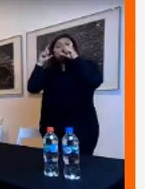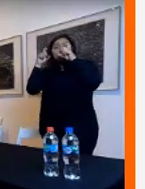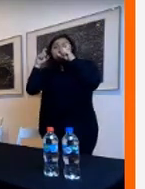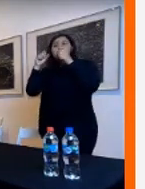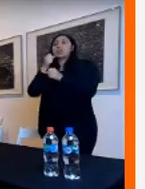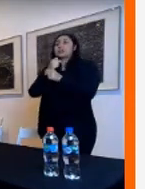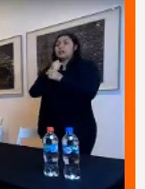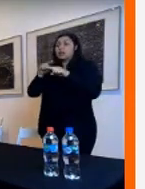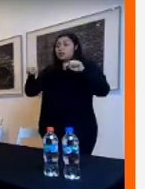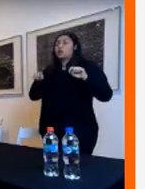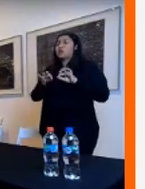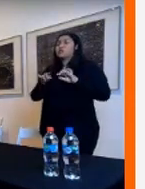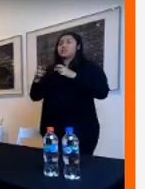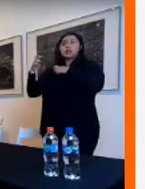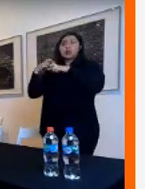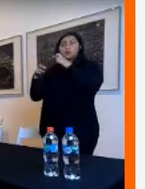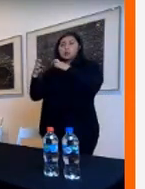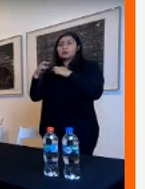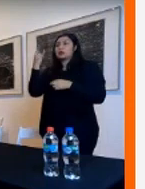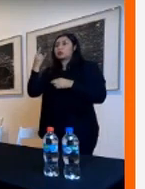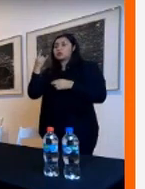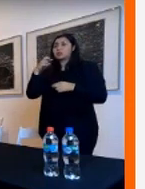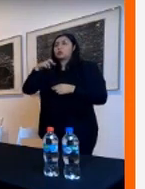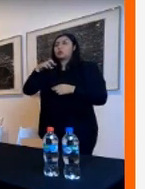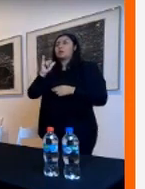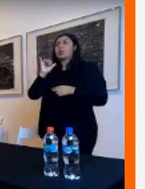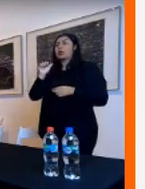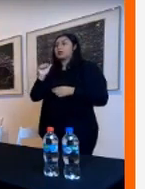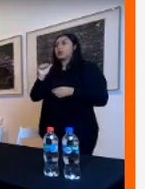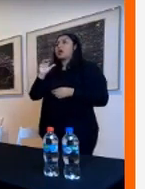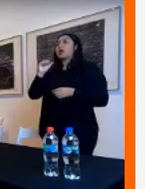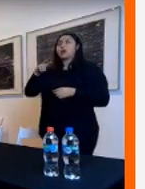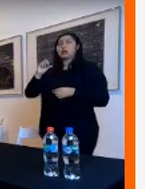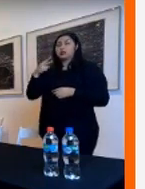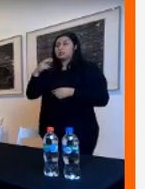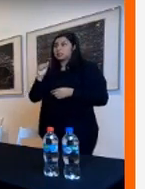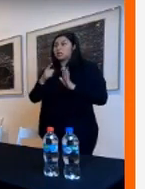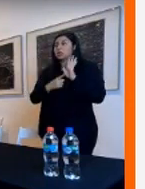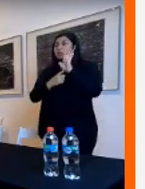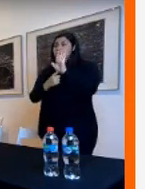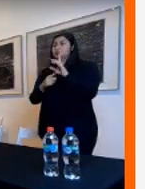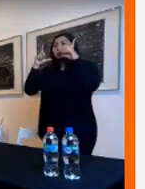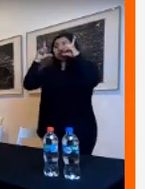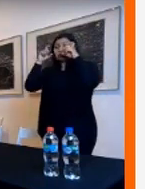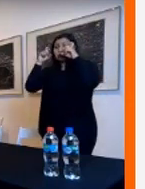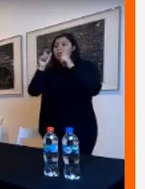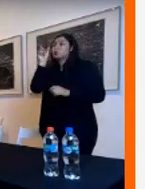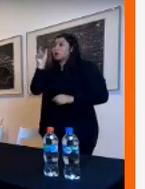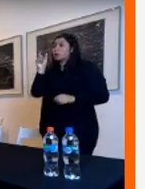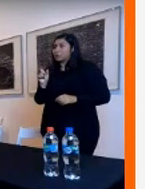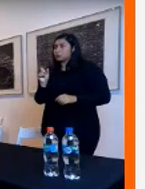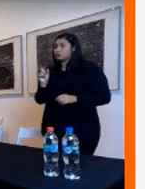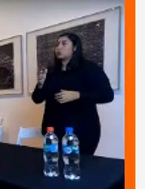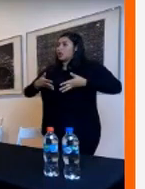de patrimonio, con la Universidad de Tallancha y así. De hecho, expuso su fotografía en la universidad y una persona súper